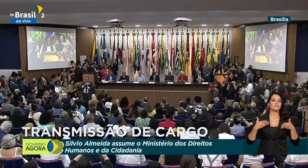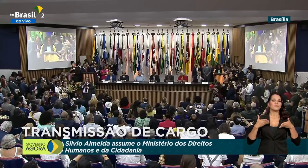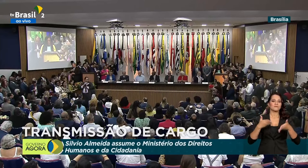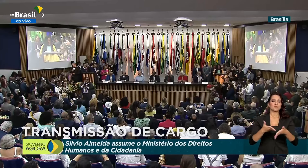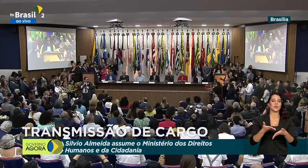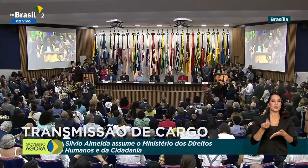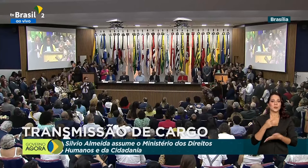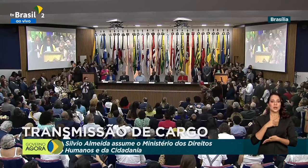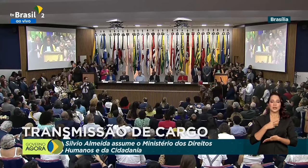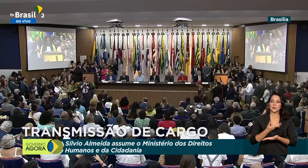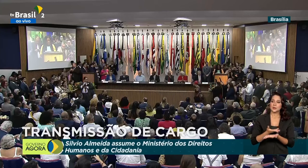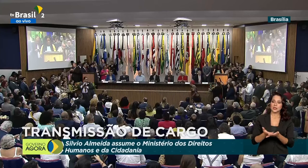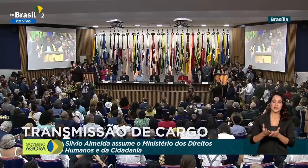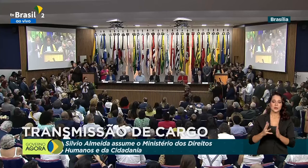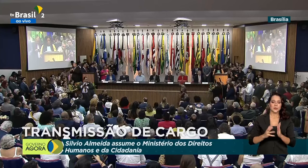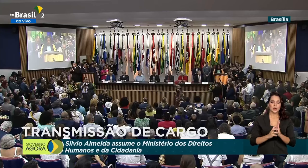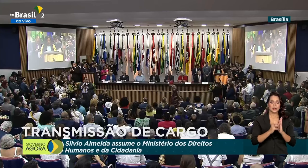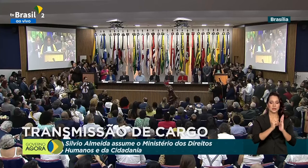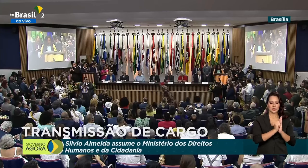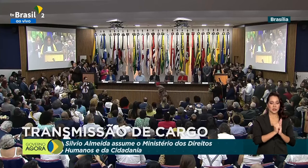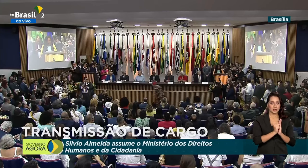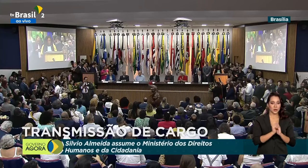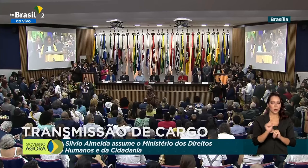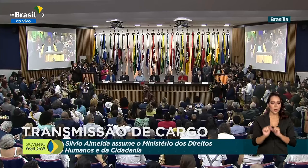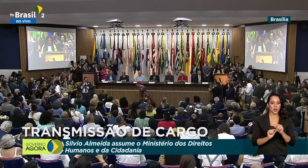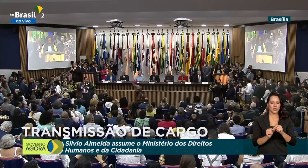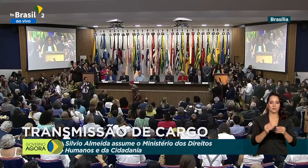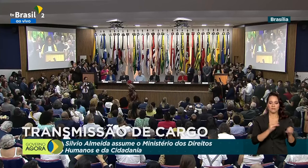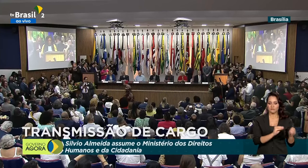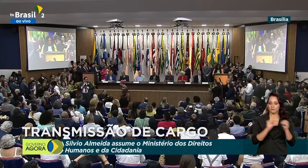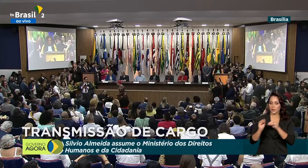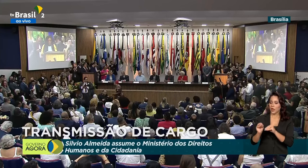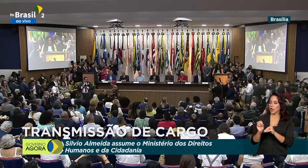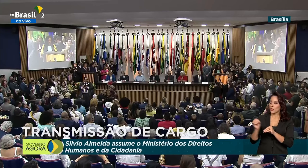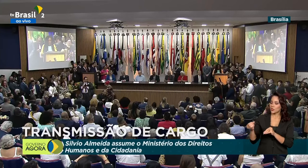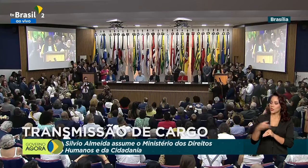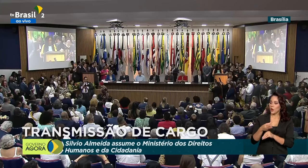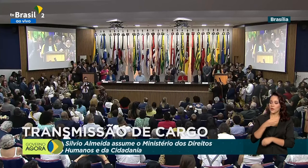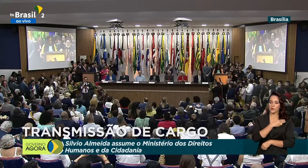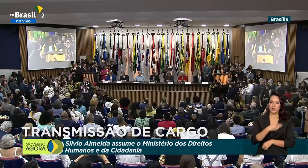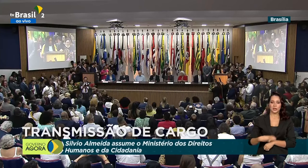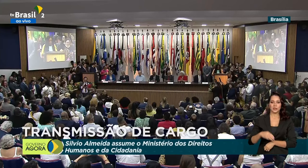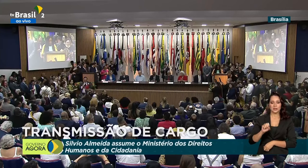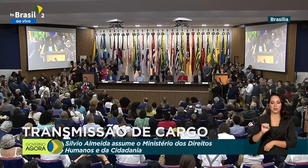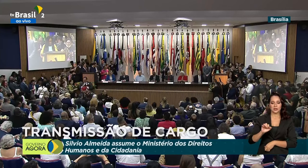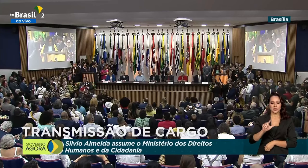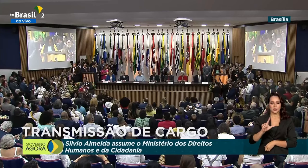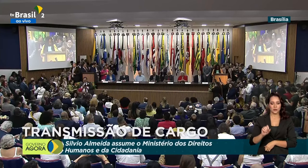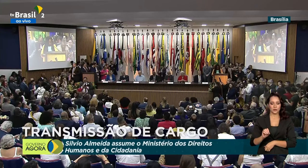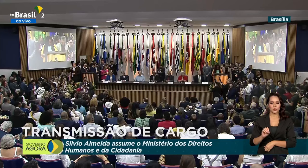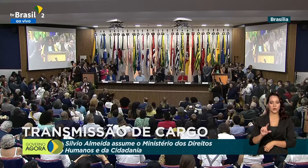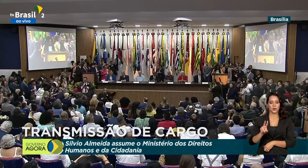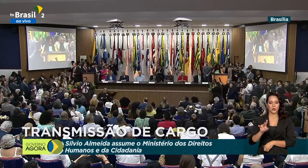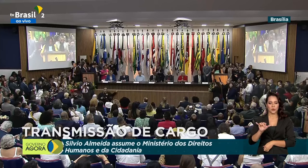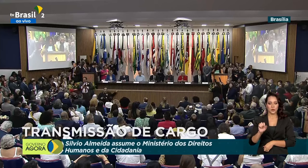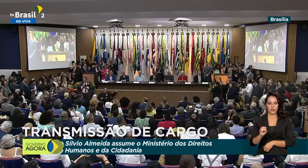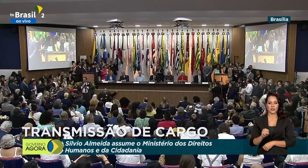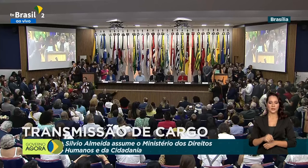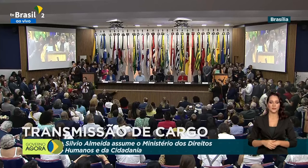transmitir simbolicamente o cargo é o novo Ministro Silvio Luiz de Almeida